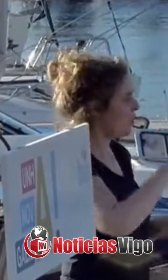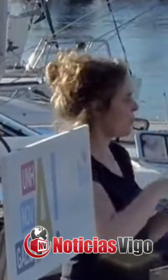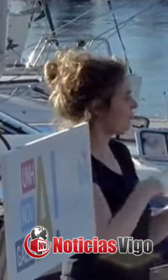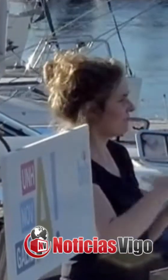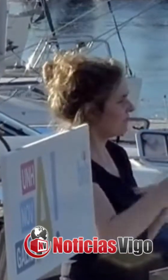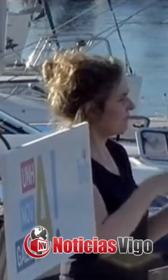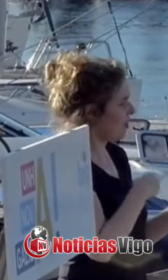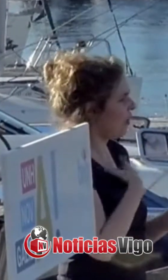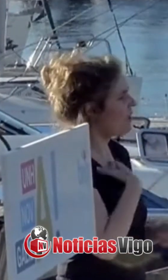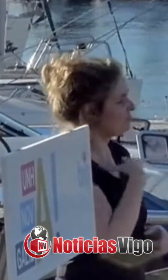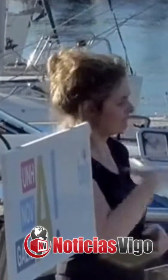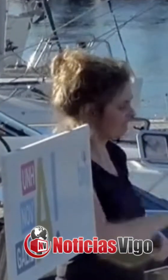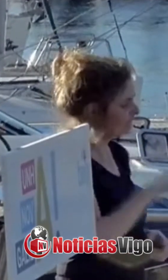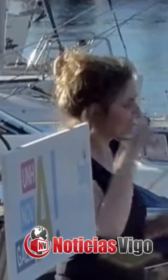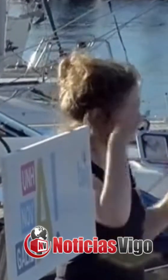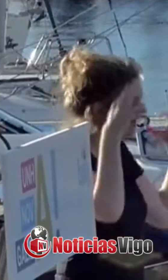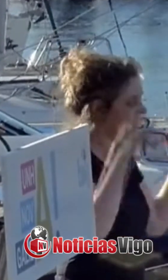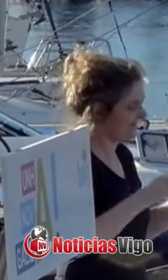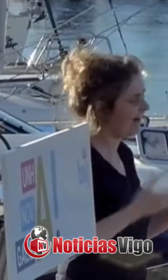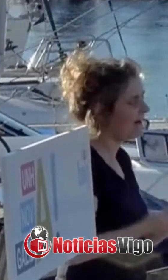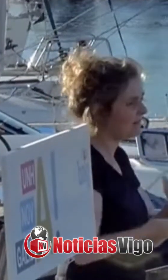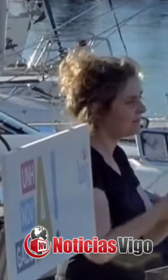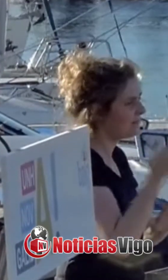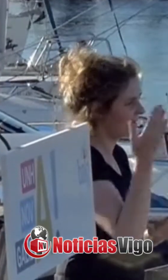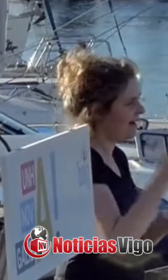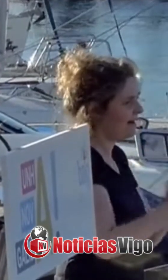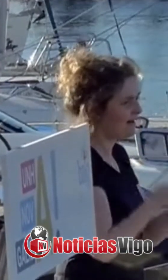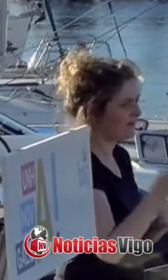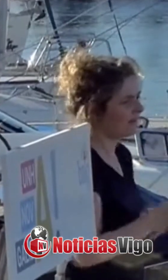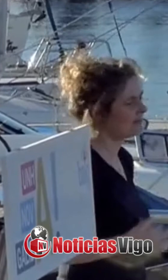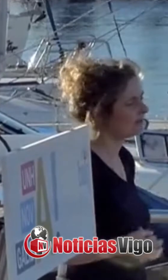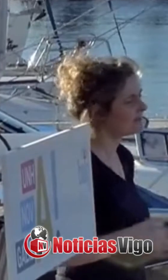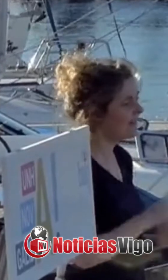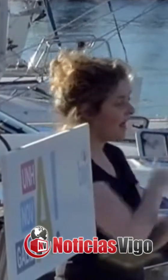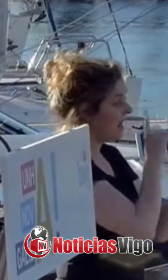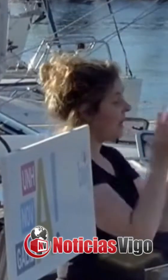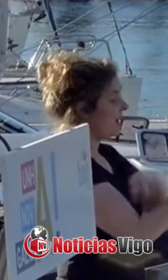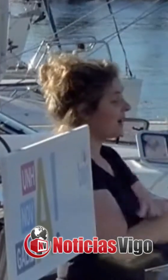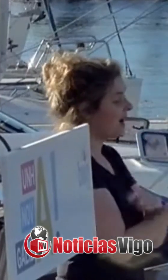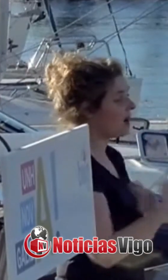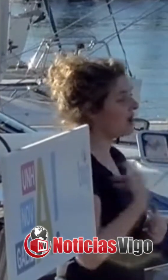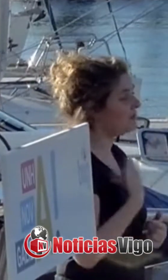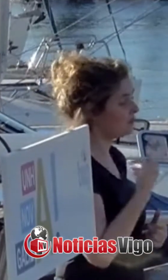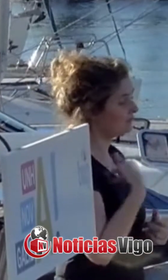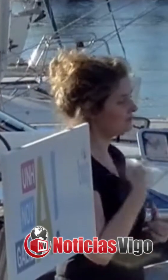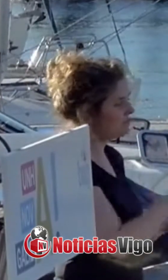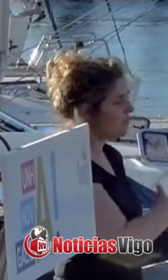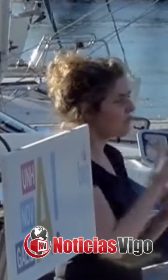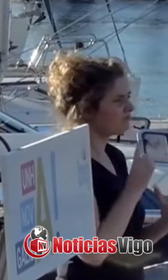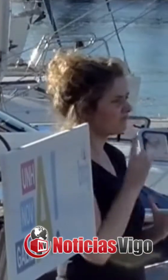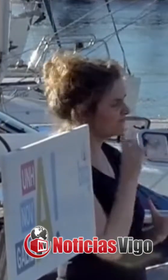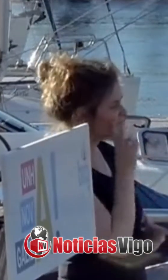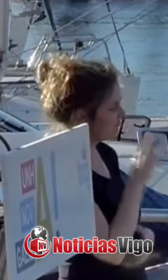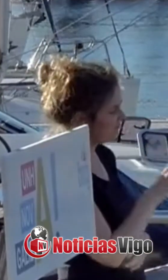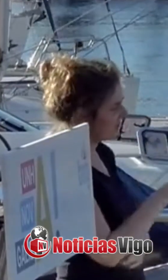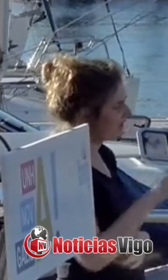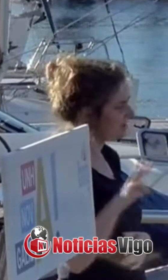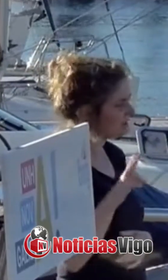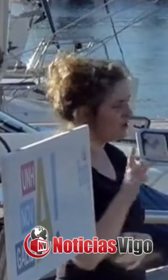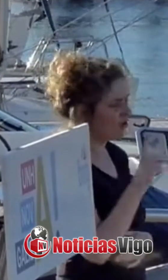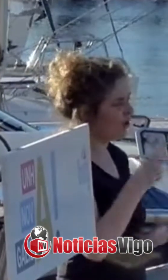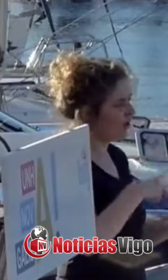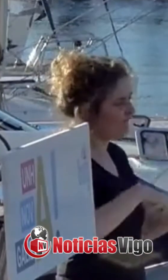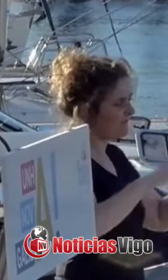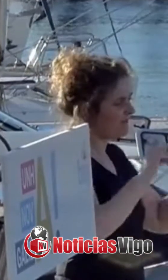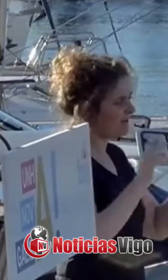Galego ten a convicción de levar adiante. Cambios para deixar de ser espectadores e convertirnos en protagonistas da